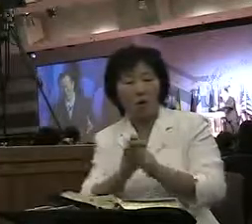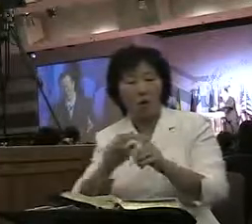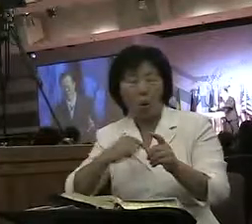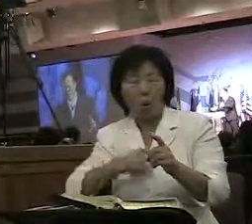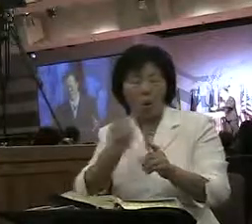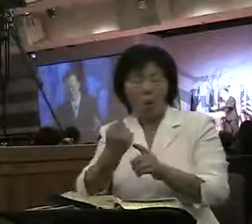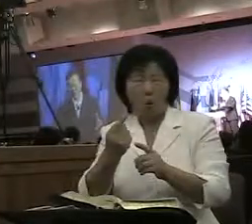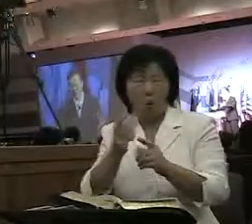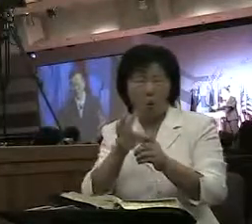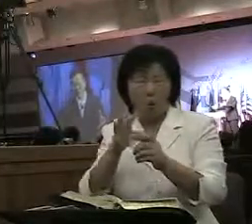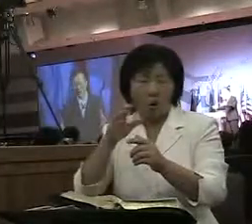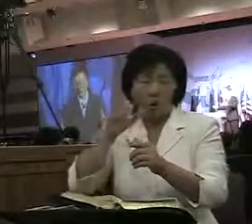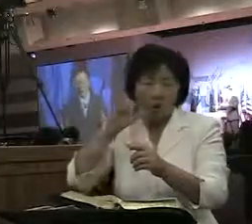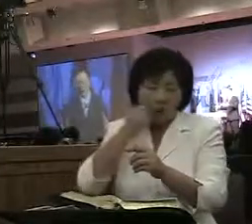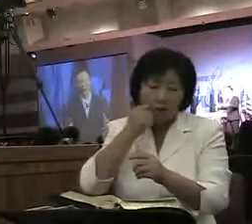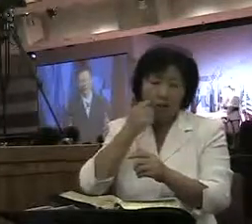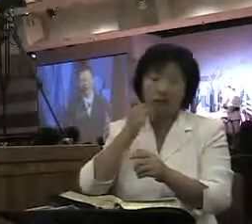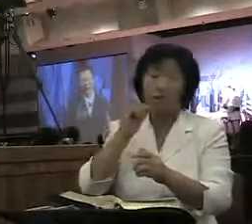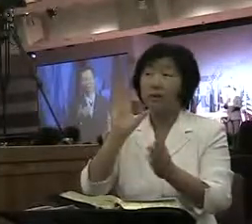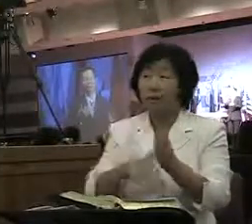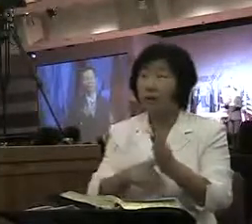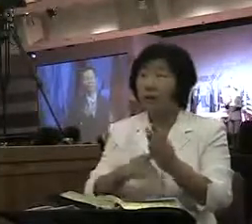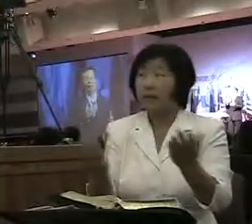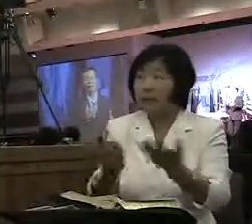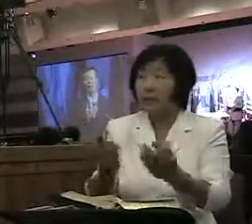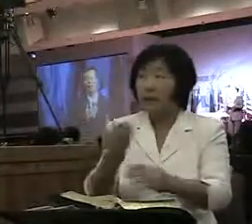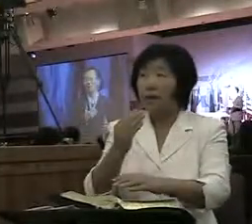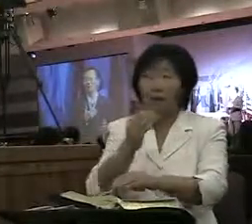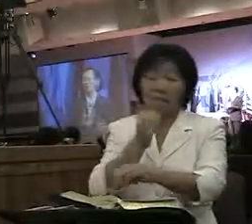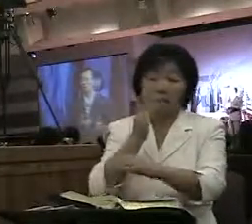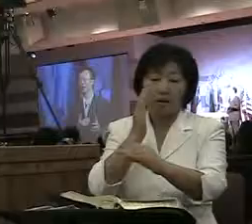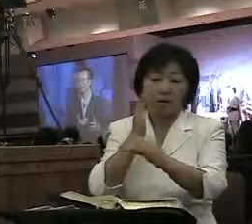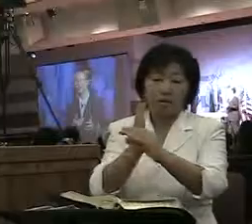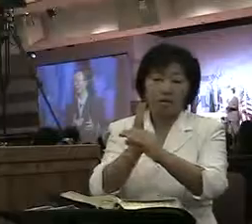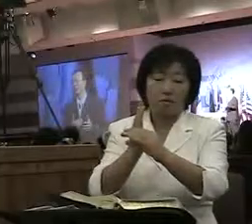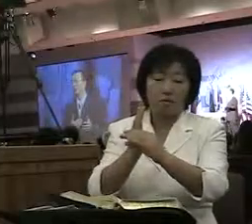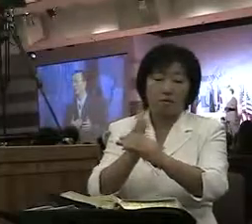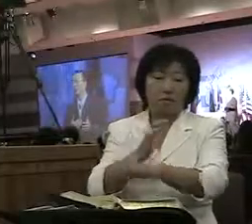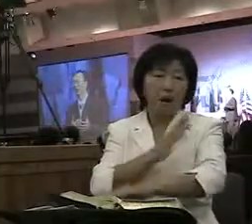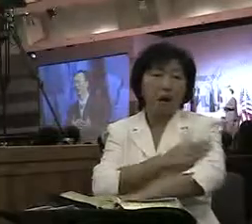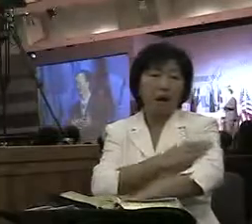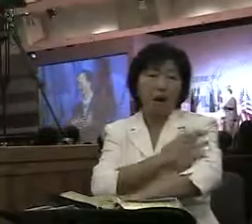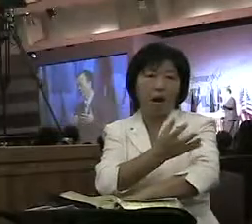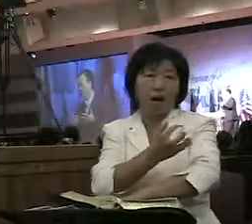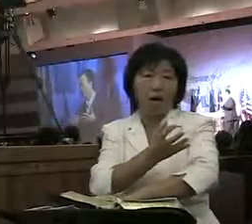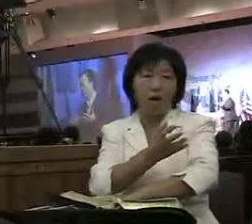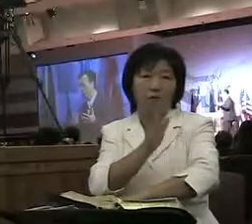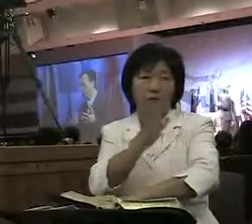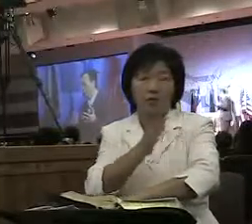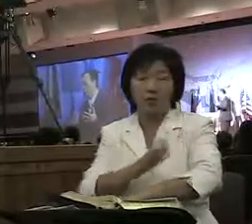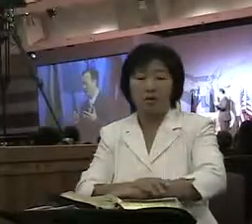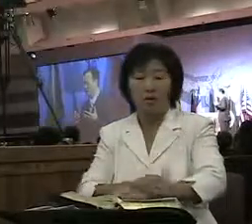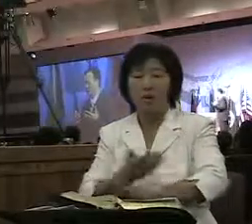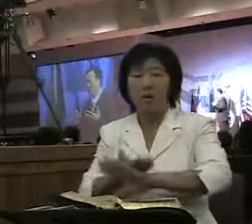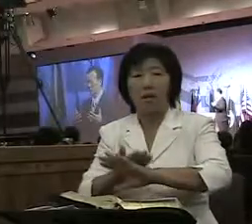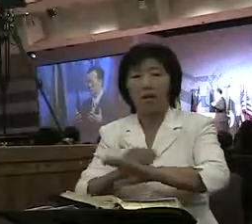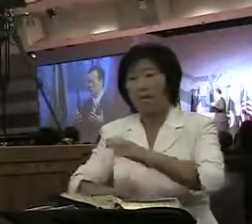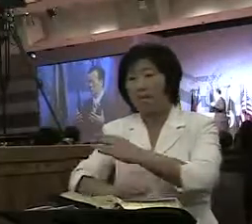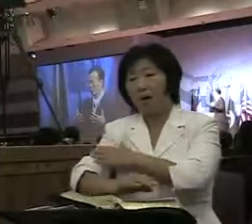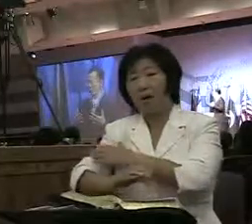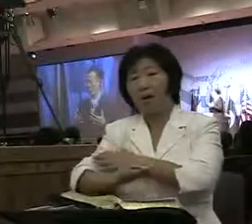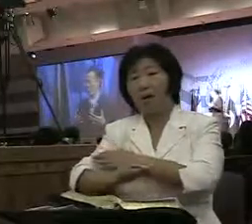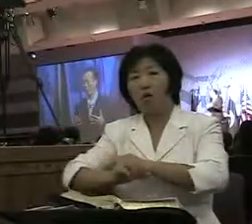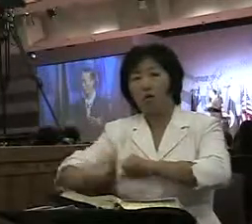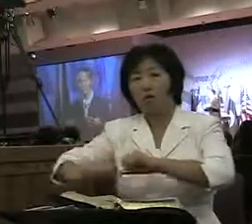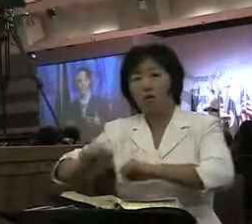혹사되며 사역을 하는 가운데 한 팔이 완전히 마비된 상태였고 다른 한 팔도 거의